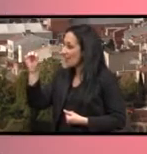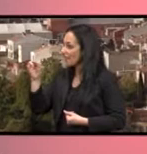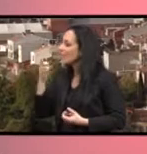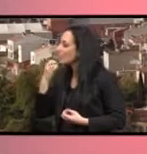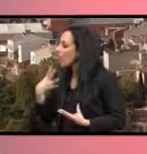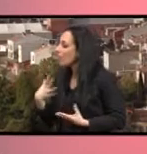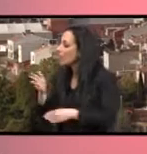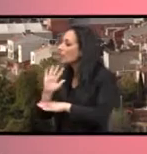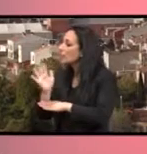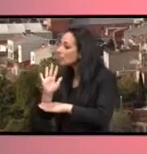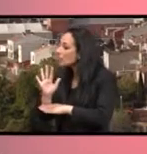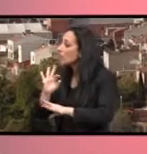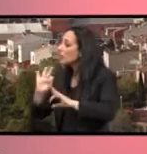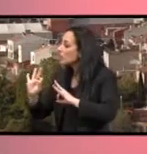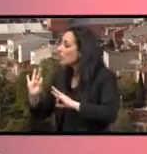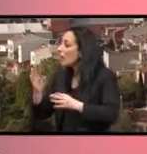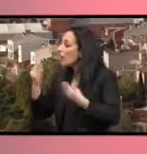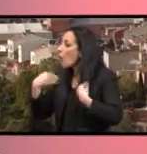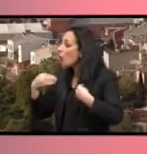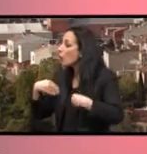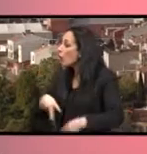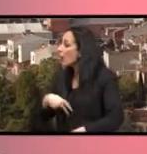de cine, d'oci en general? Bueno,